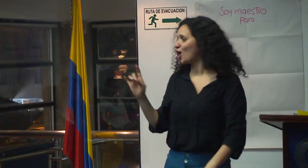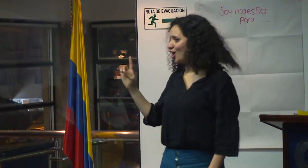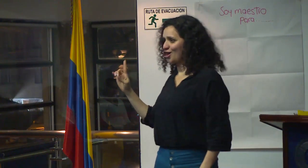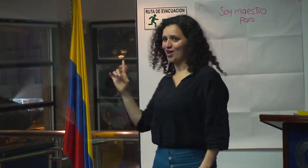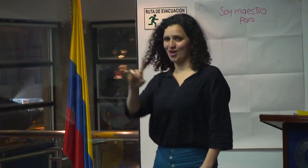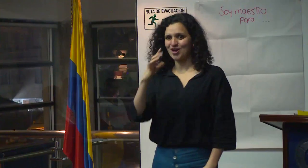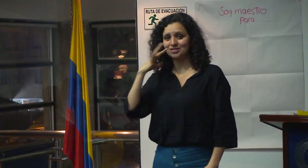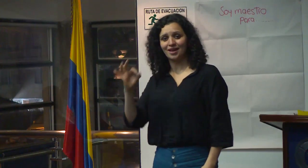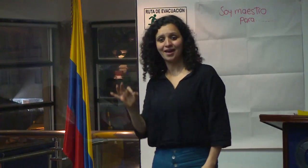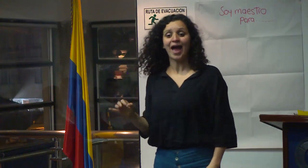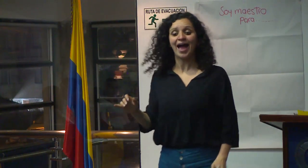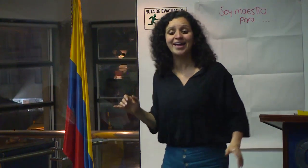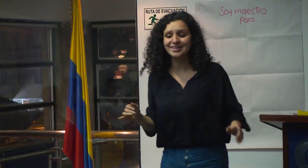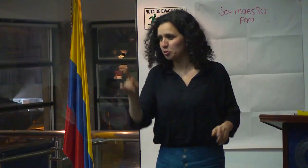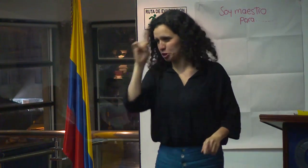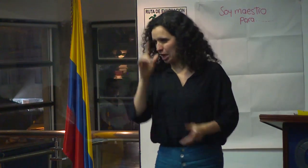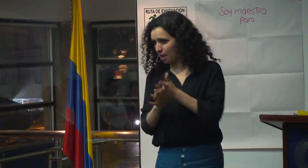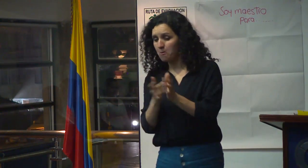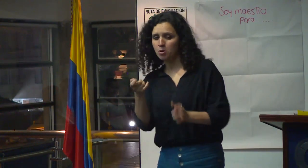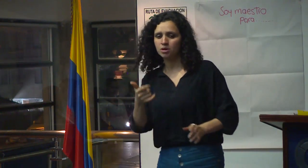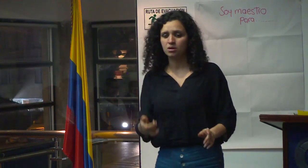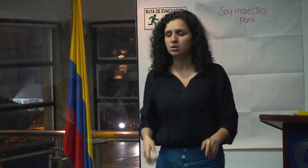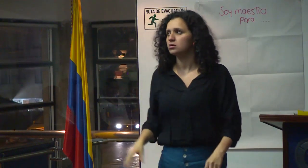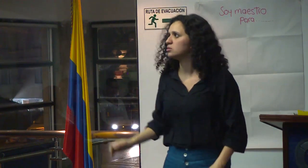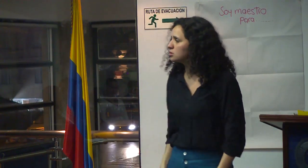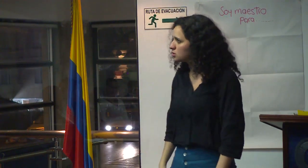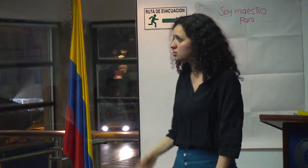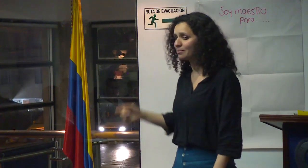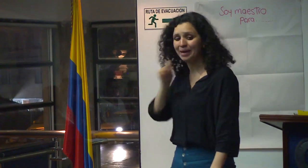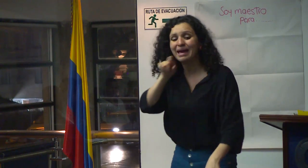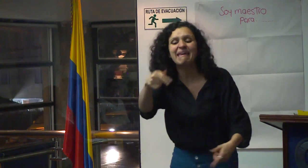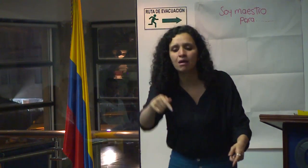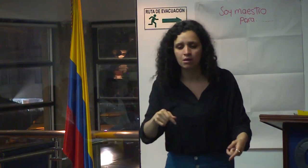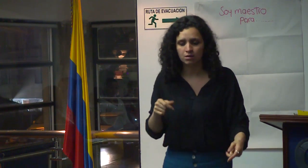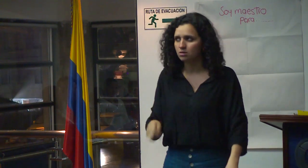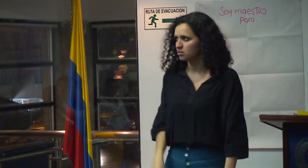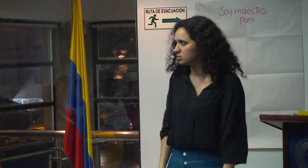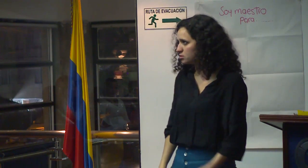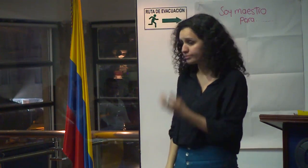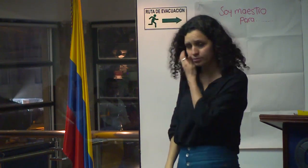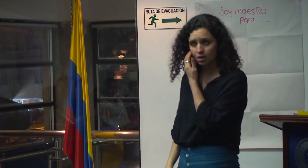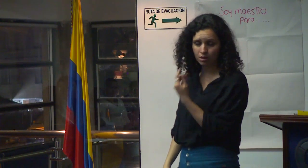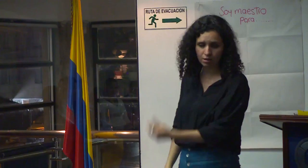les está preguntando. Pero ustedes sí se cansan cuando le están preguntando a los oyentes